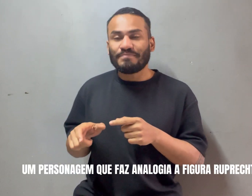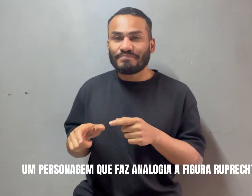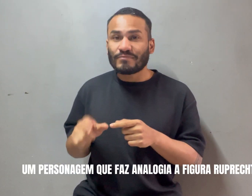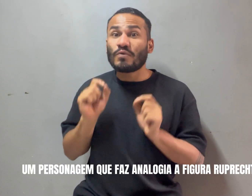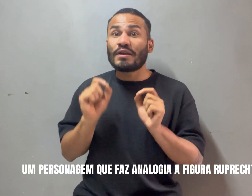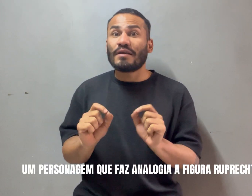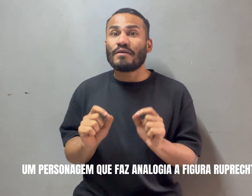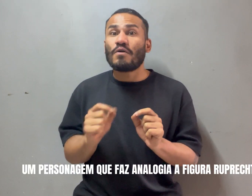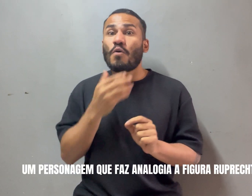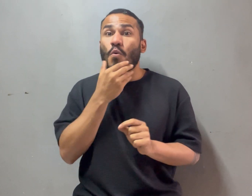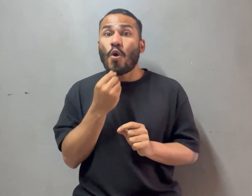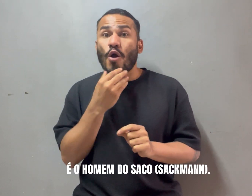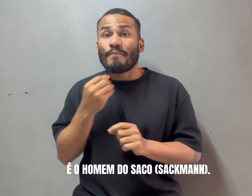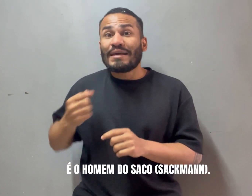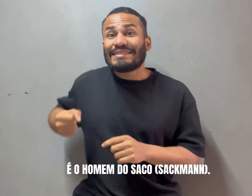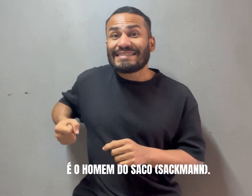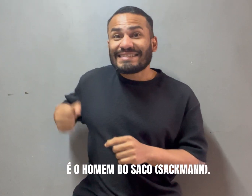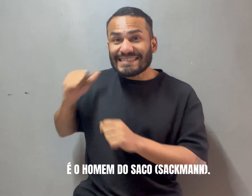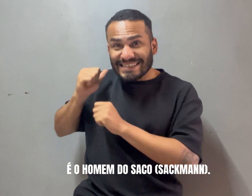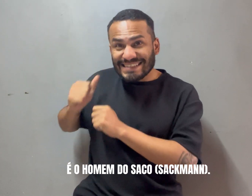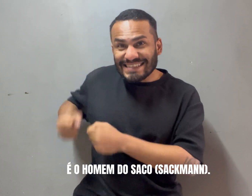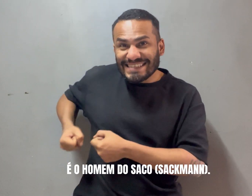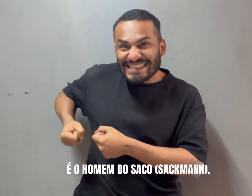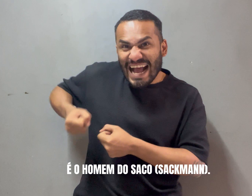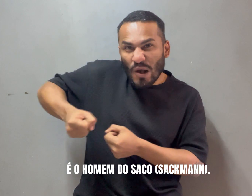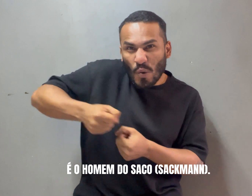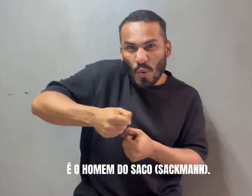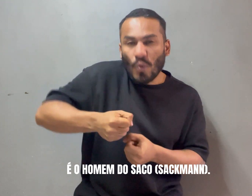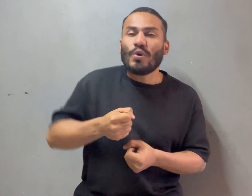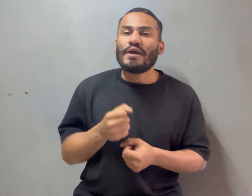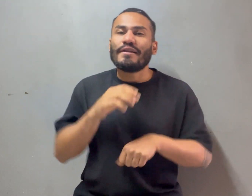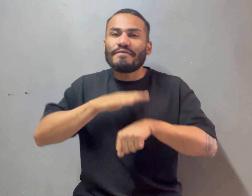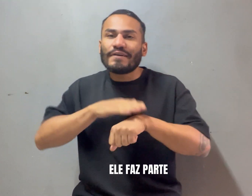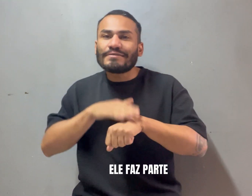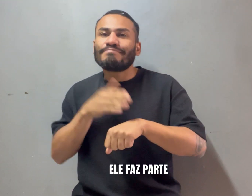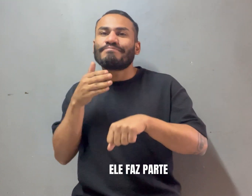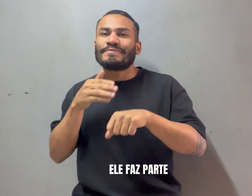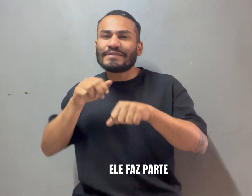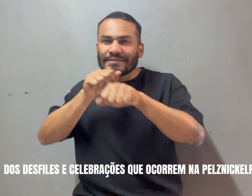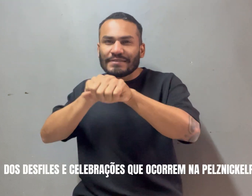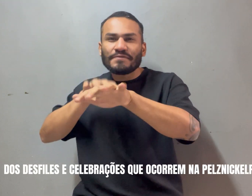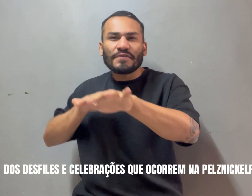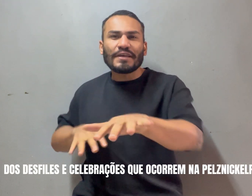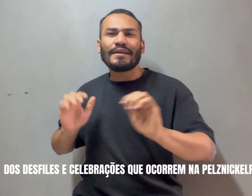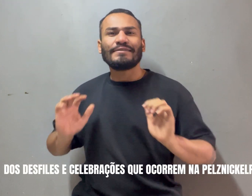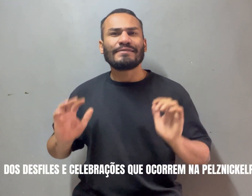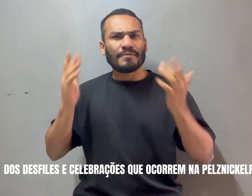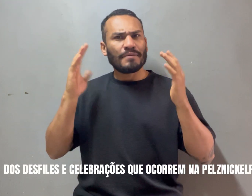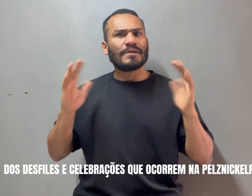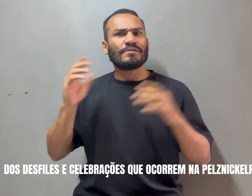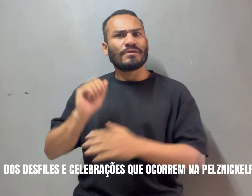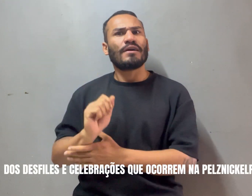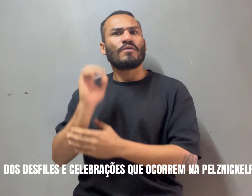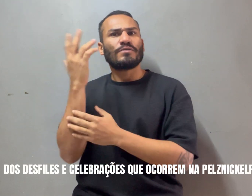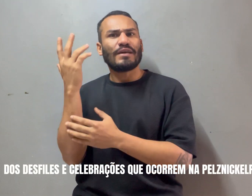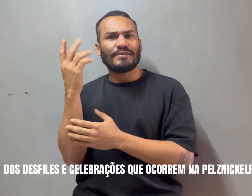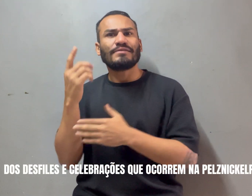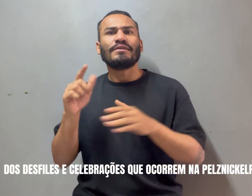figura Ruprecht é o Homem do Saco, Sackmann. Ele faz parte dos desfiles e celebrações que ocorrem